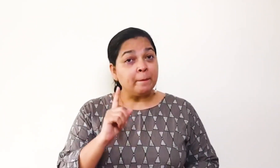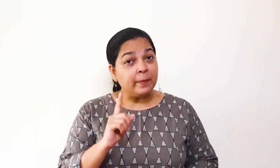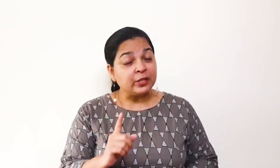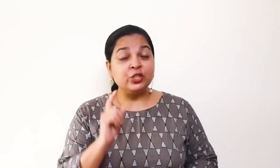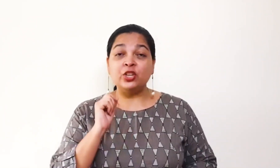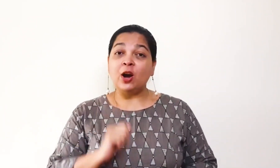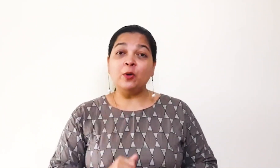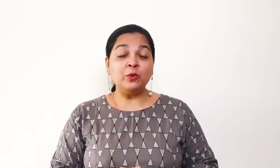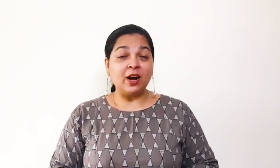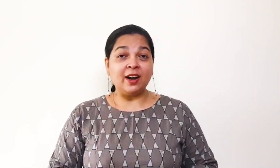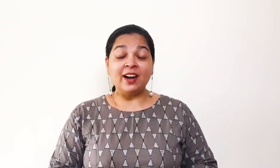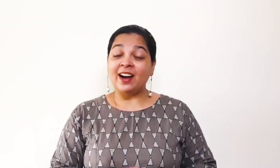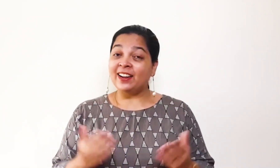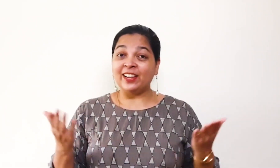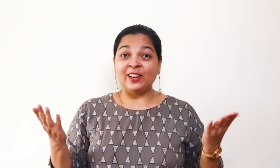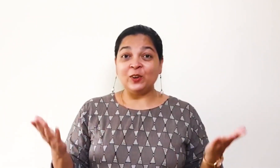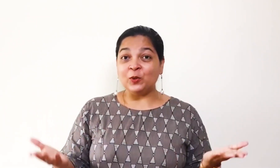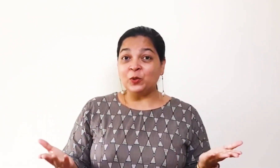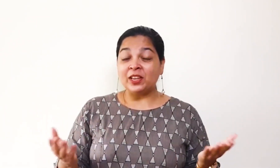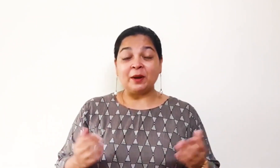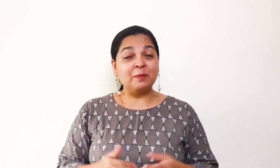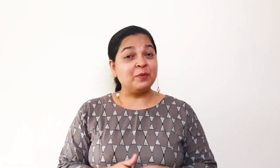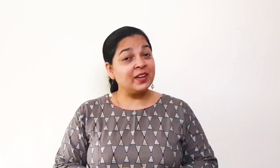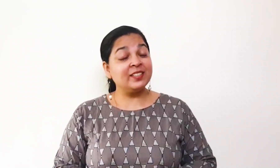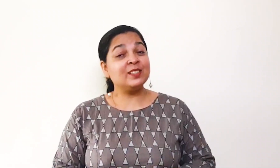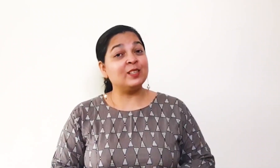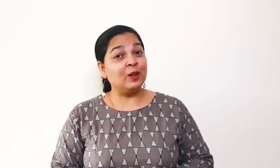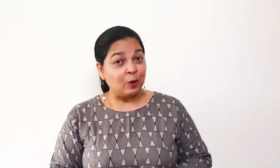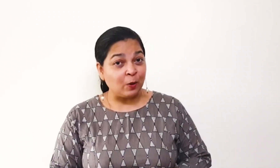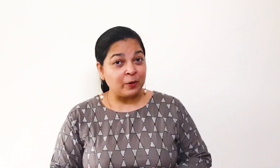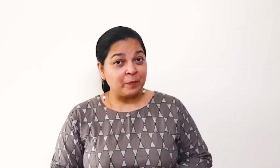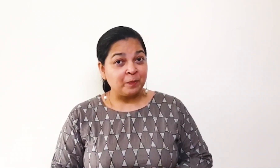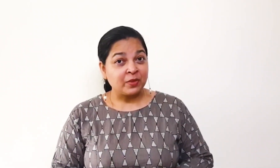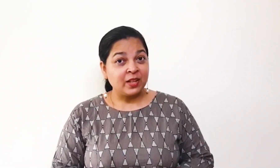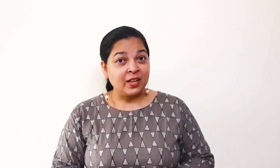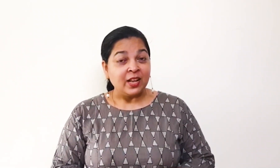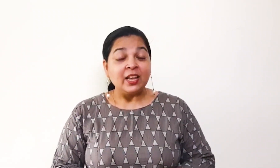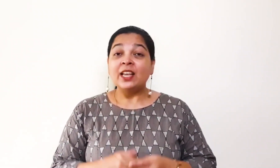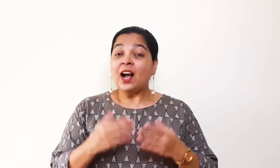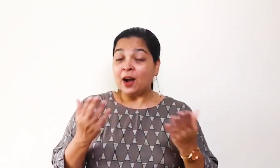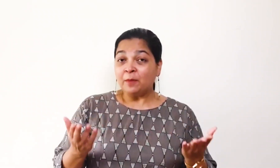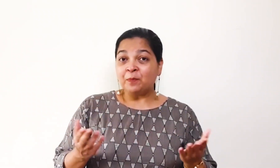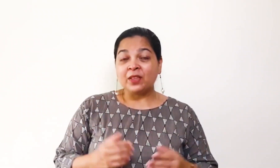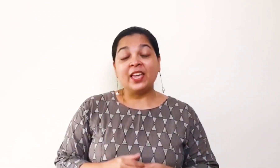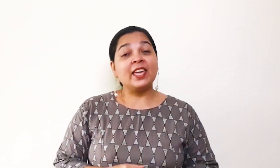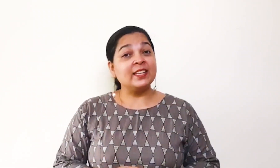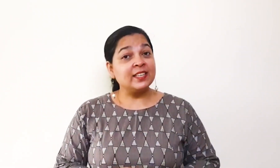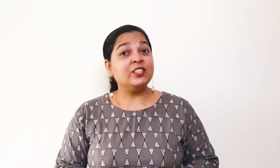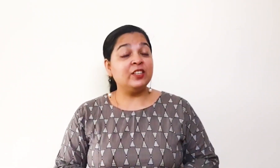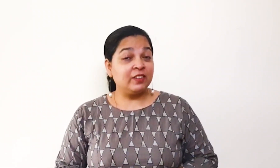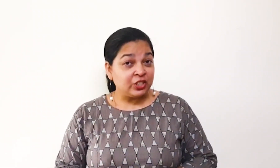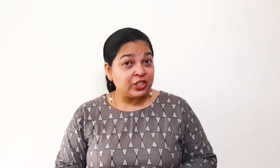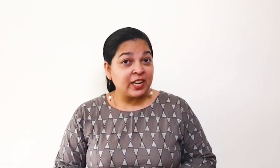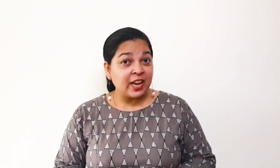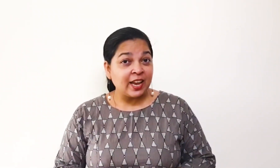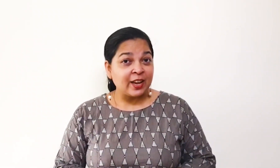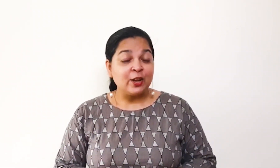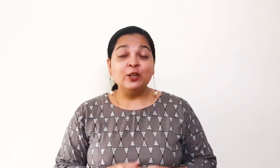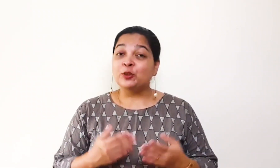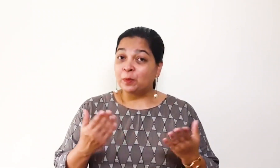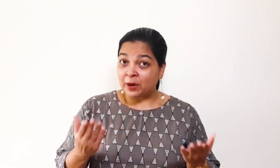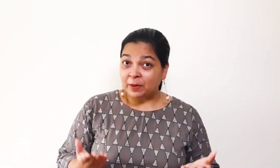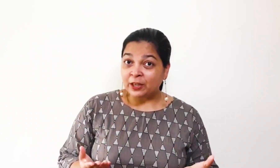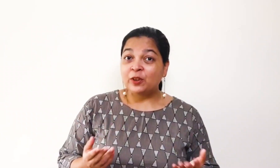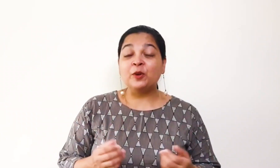ପରିବାରକୁ ରକ୍ଷା କରିବି। ହାଲେଲୁୟା। ପ୍ରେଜ୍ ଦ ଲର୍ଡ। ଆମେ କ'ଣ ଏମିତି ଜୀବନ ଅତିବାହିତ